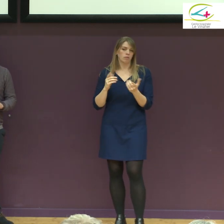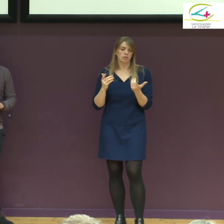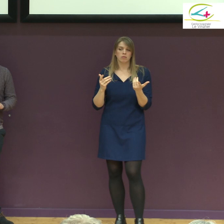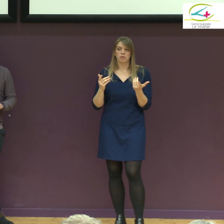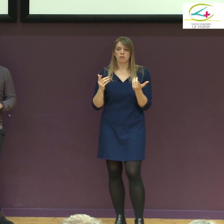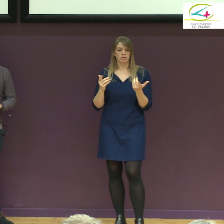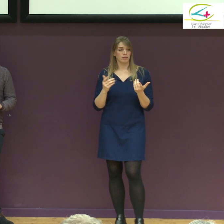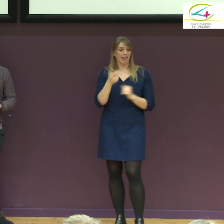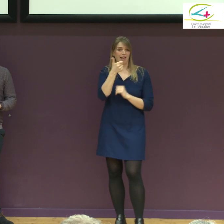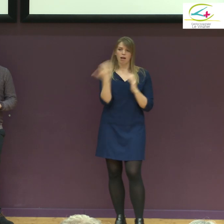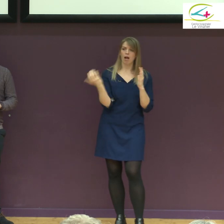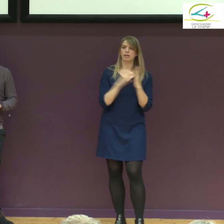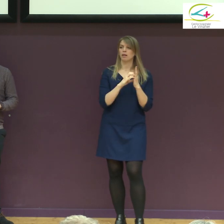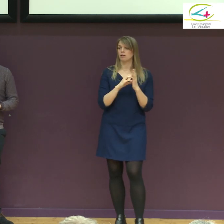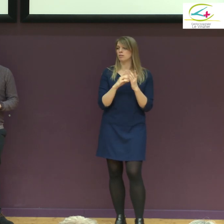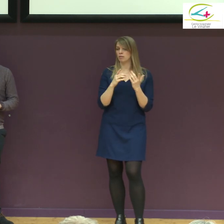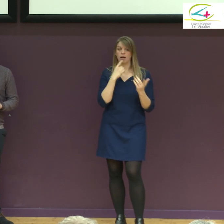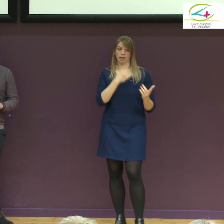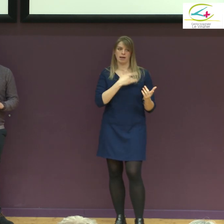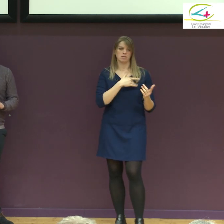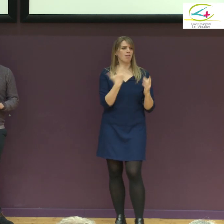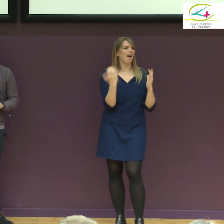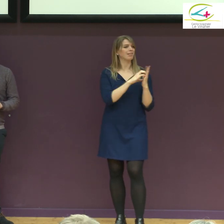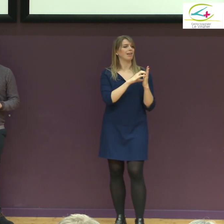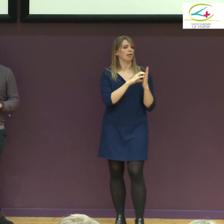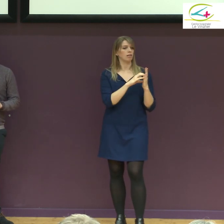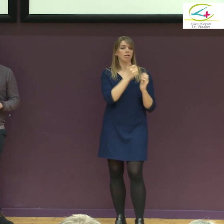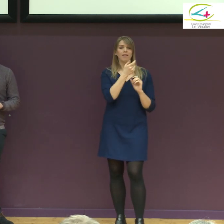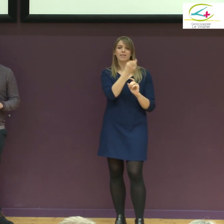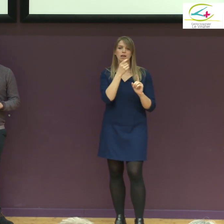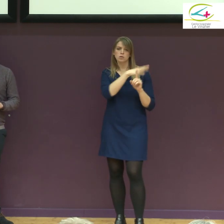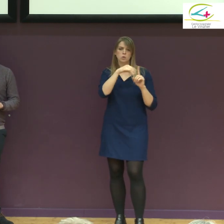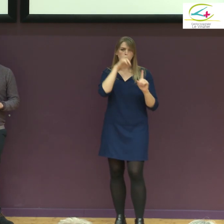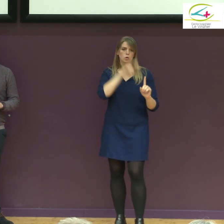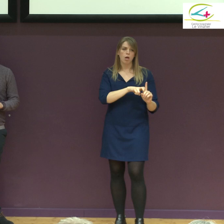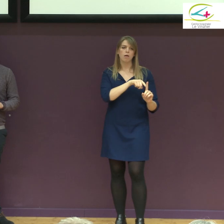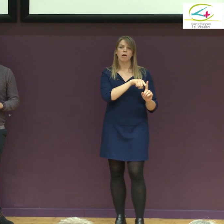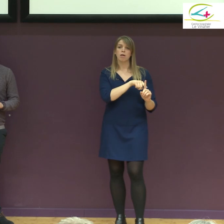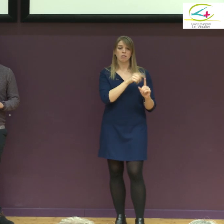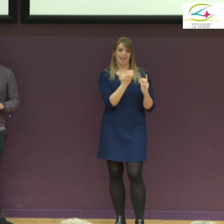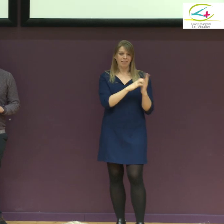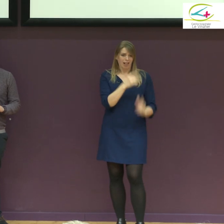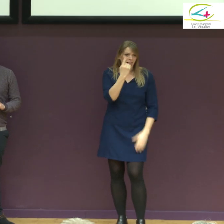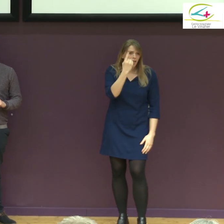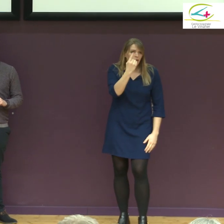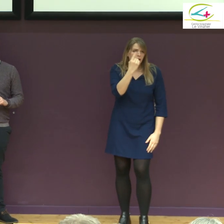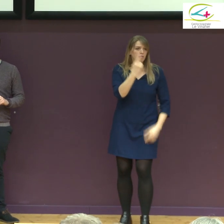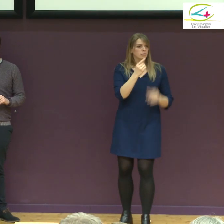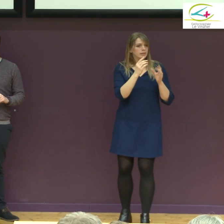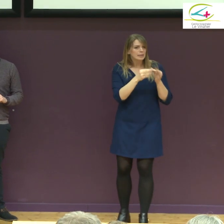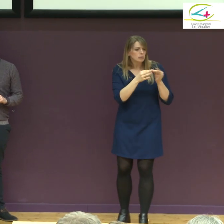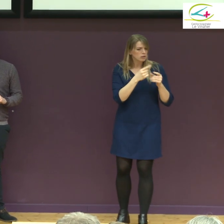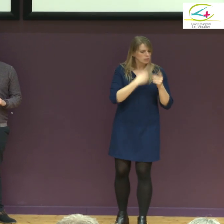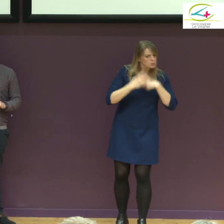y a un seul article, ça c'est intéressant, il y a un seul article de sociologie qui décrit l'historique de